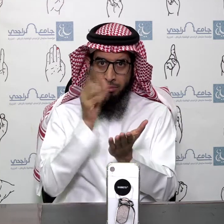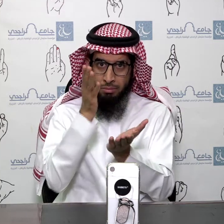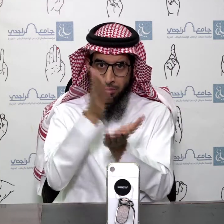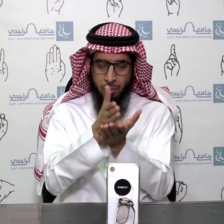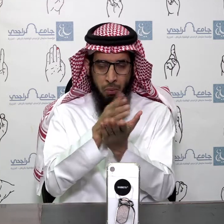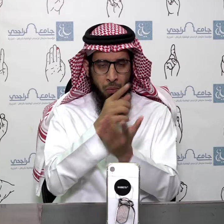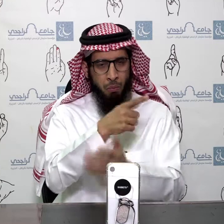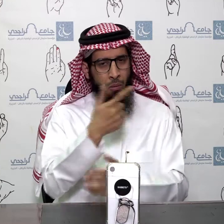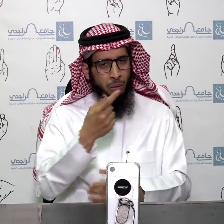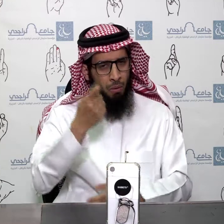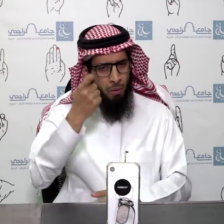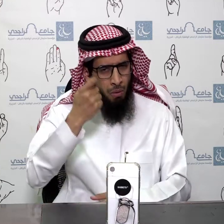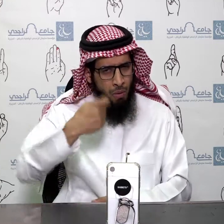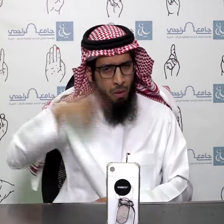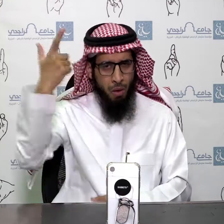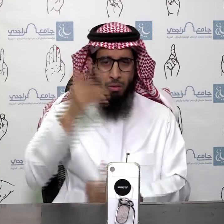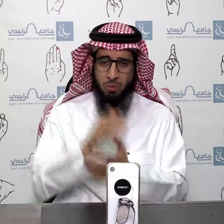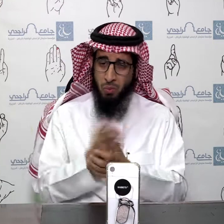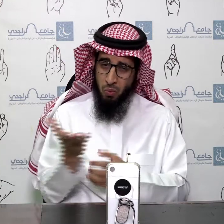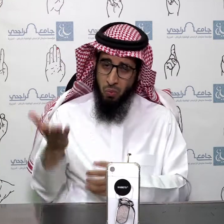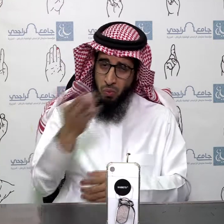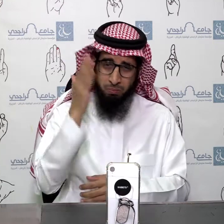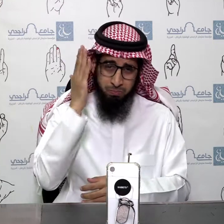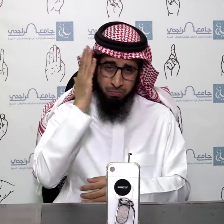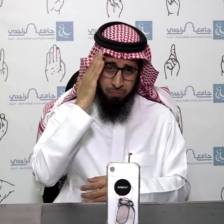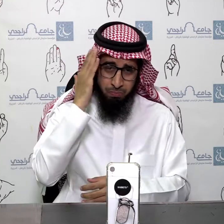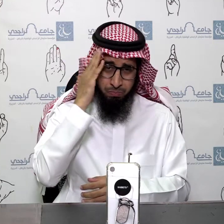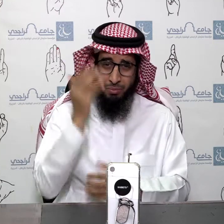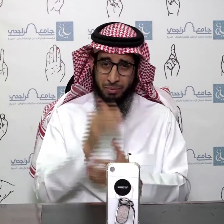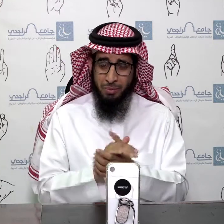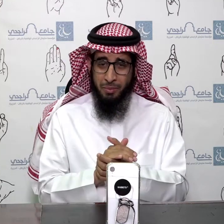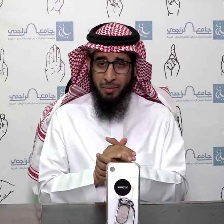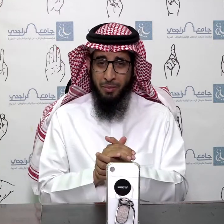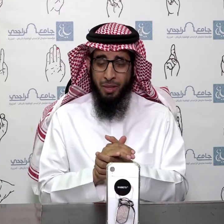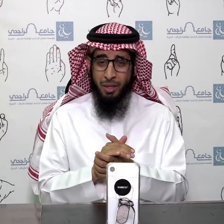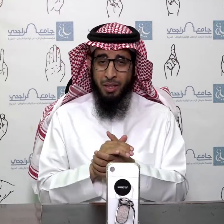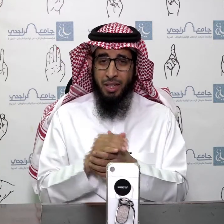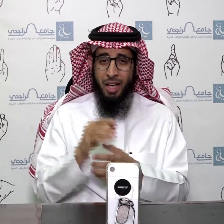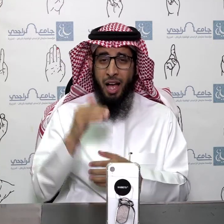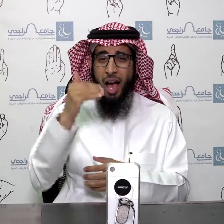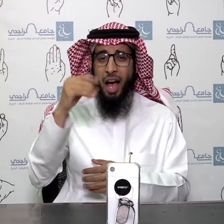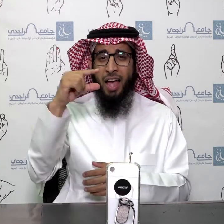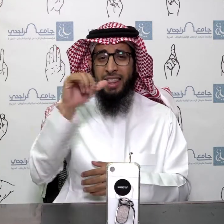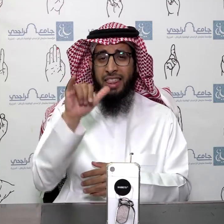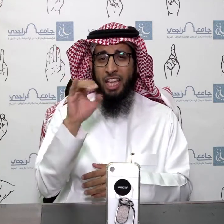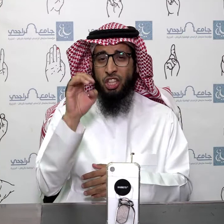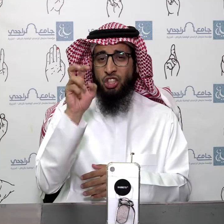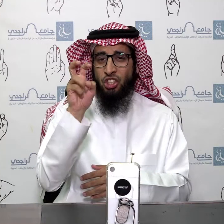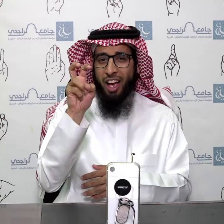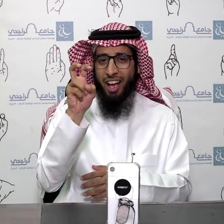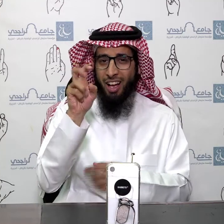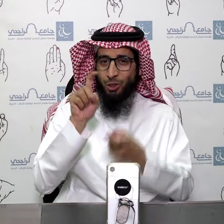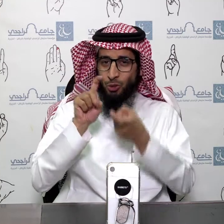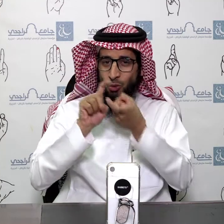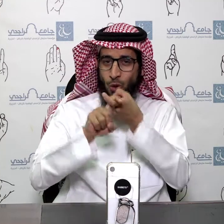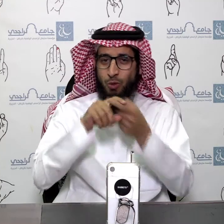وقد عرفنا كيف وقفت خديجة رضي الله عنها مع النبي صلى الله